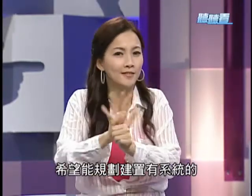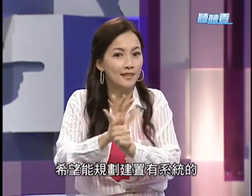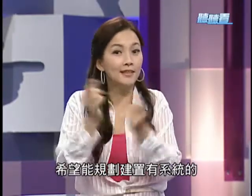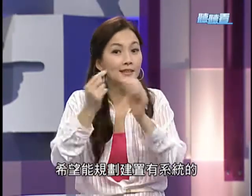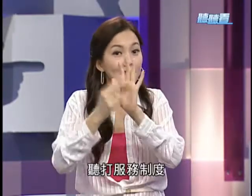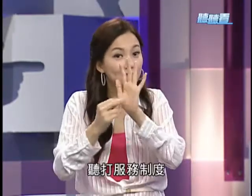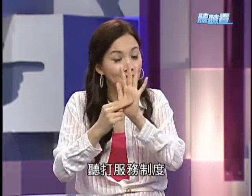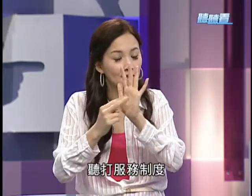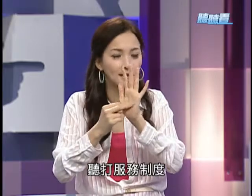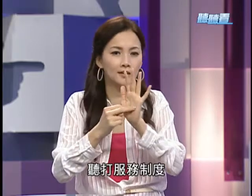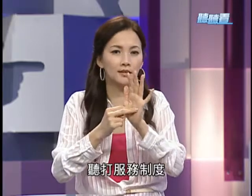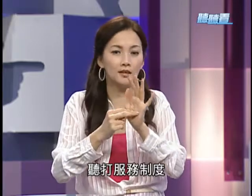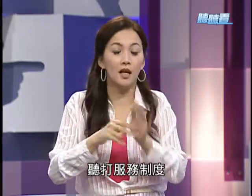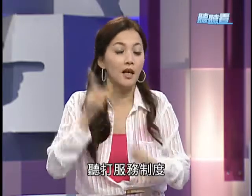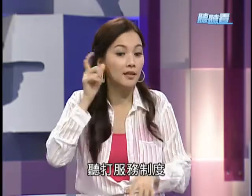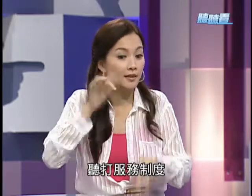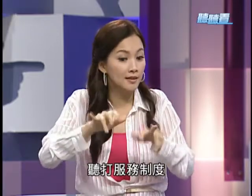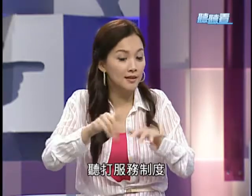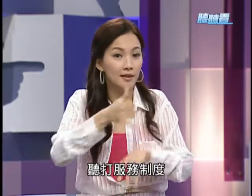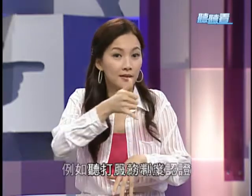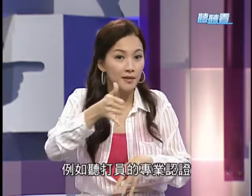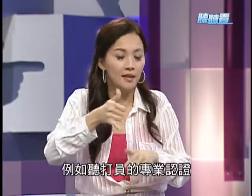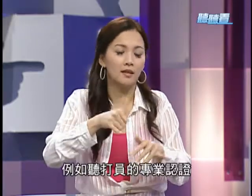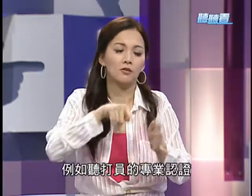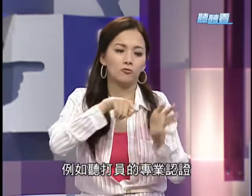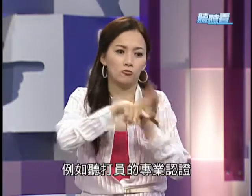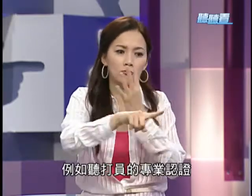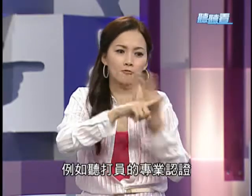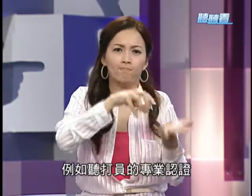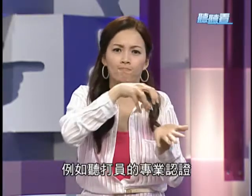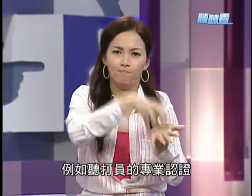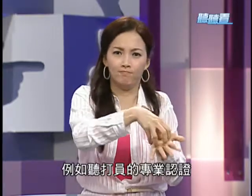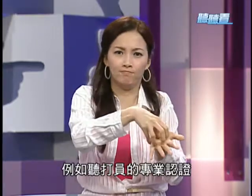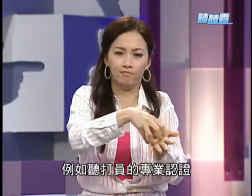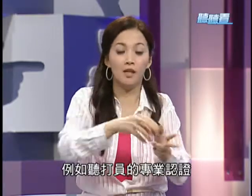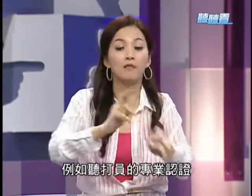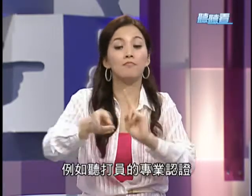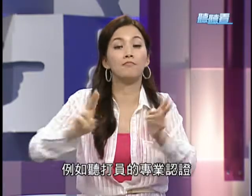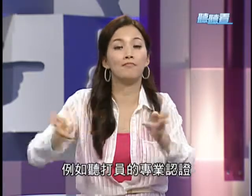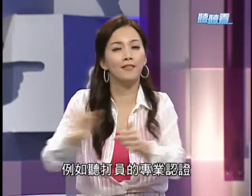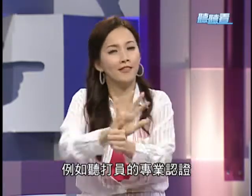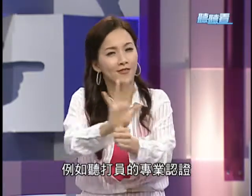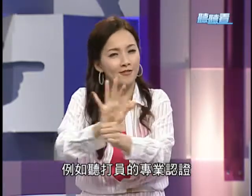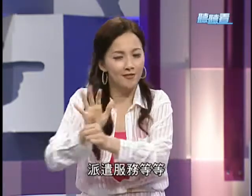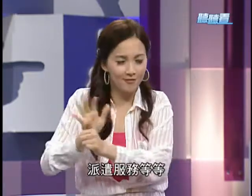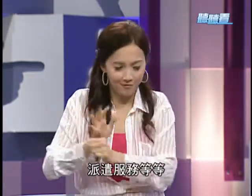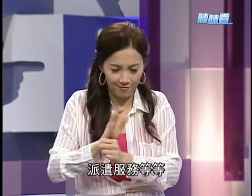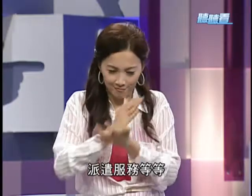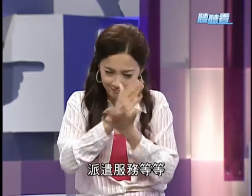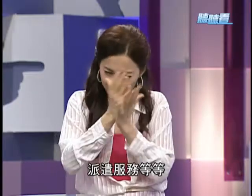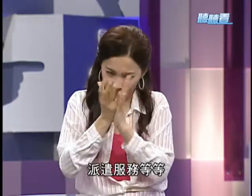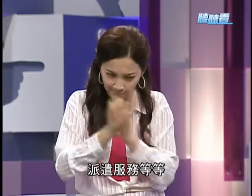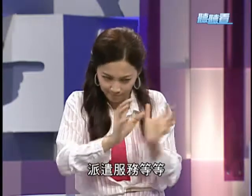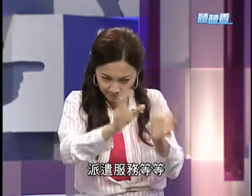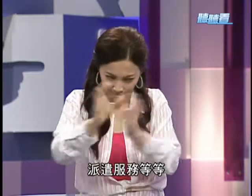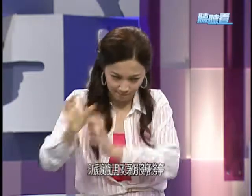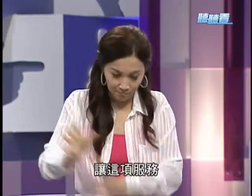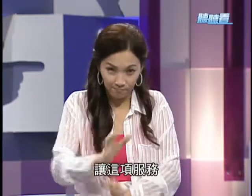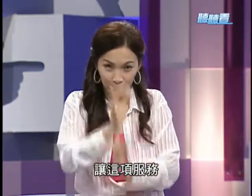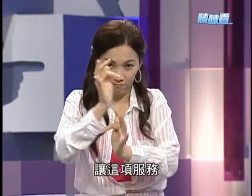的听打服务制度，例如听打员的专业认证、派遣服务等等，让这项服务